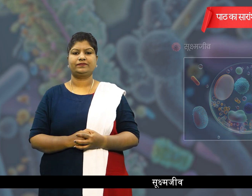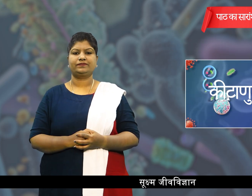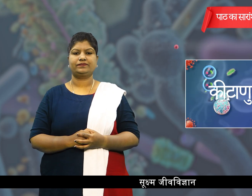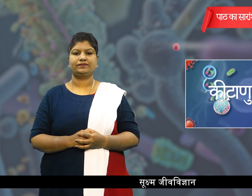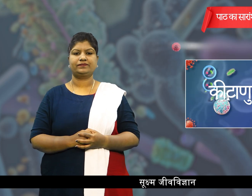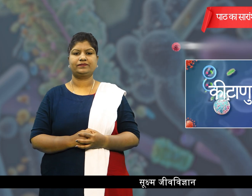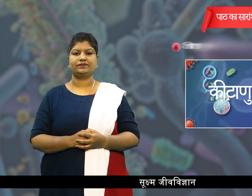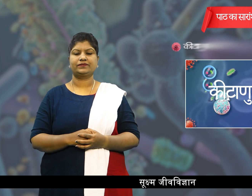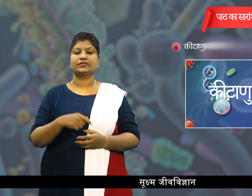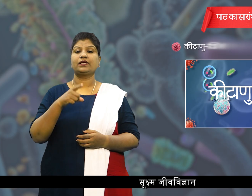सूक्ष्म जीव विज्ञान,